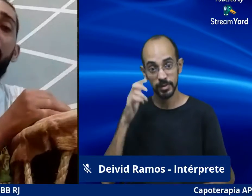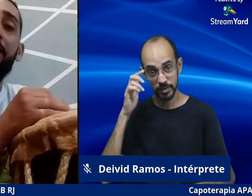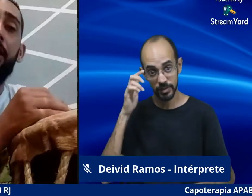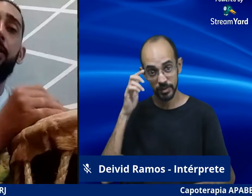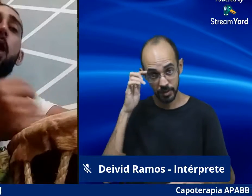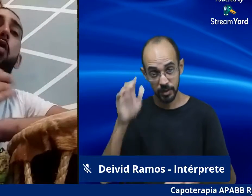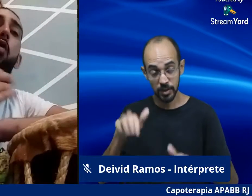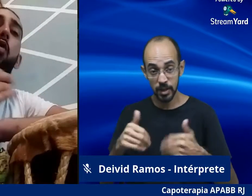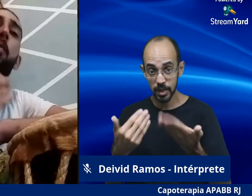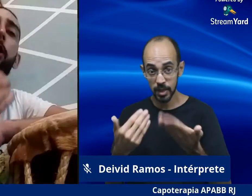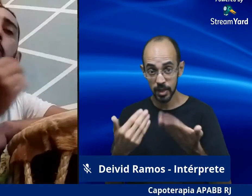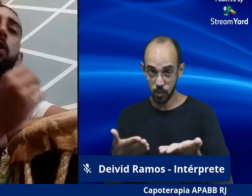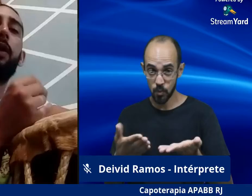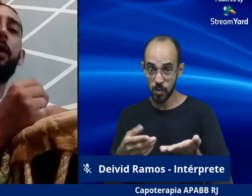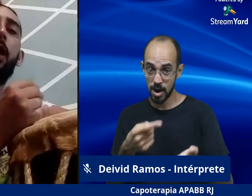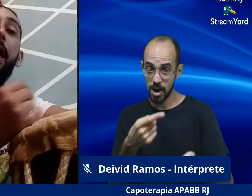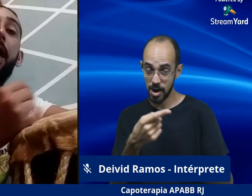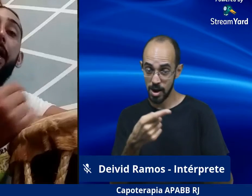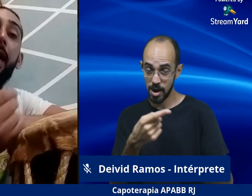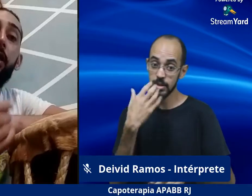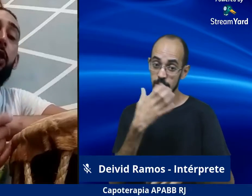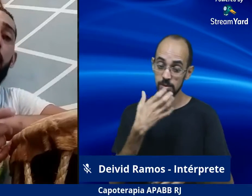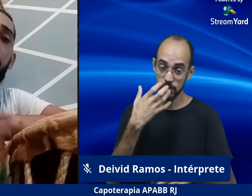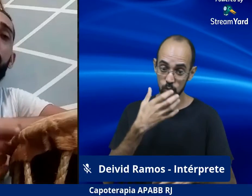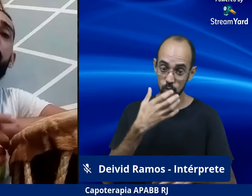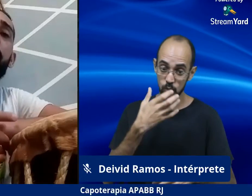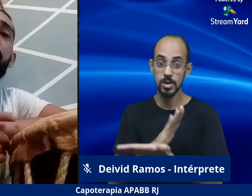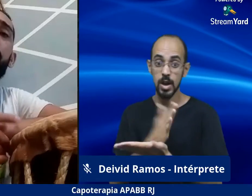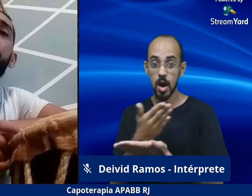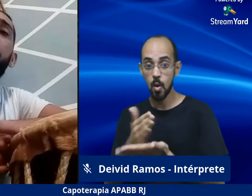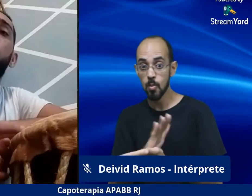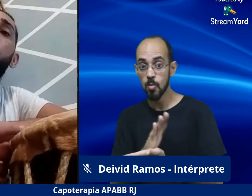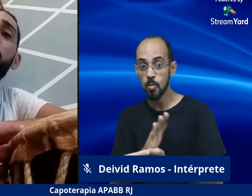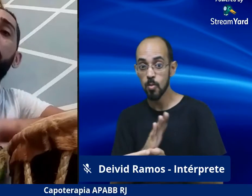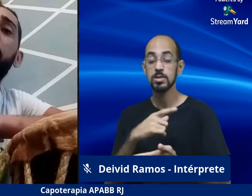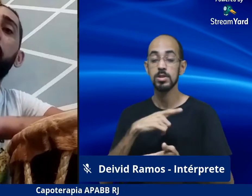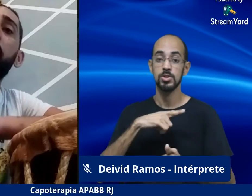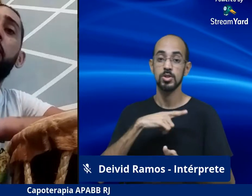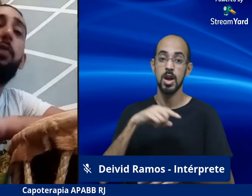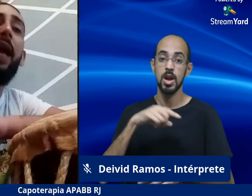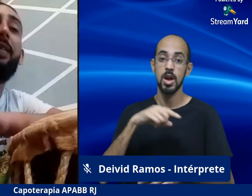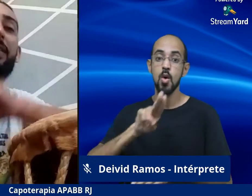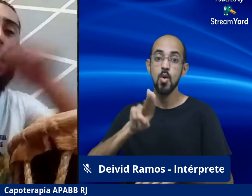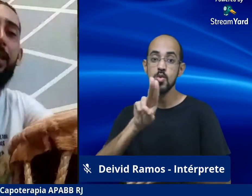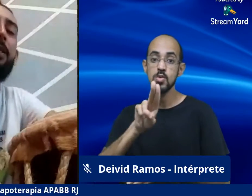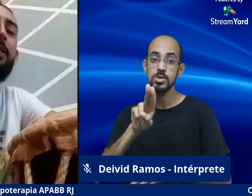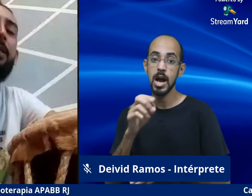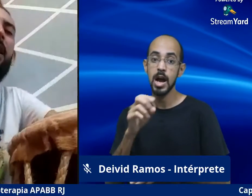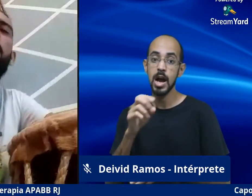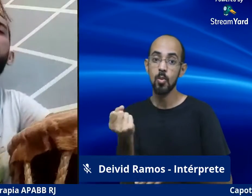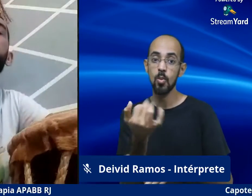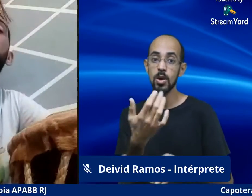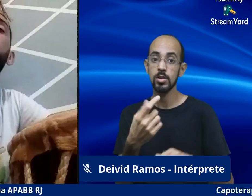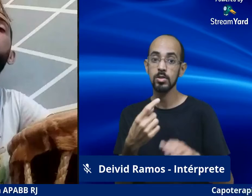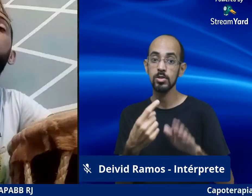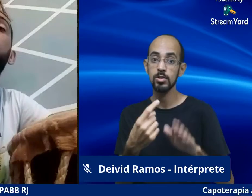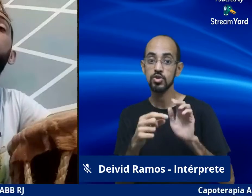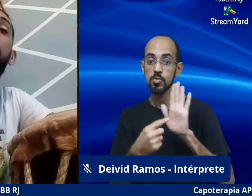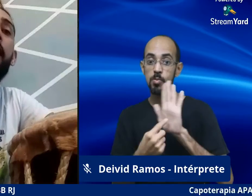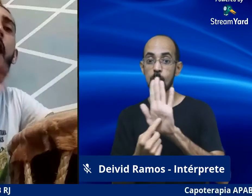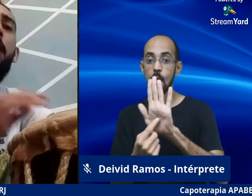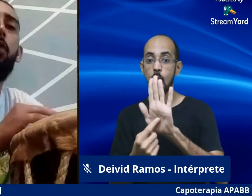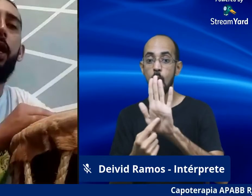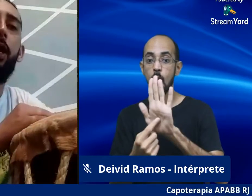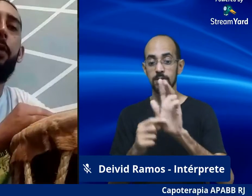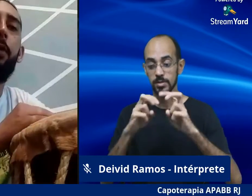Então, essas são algumas músicas que a gente canta, né, quando a gente faz essa dança que parece uma luta,